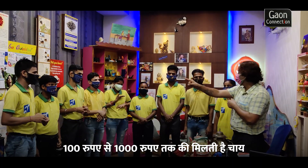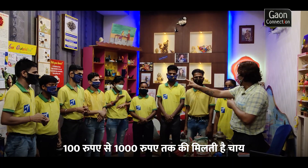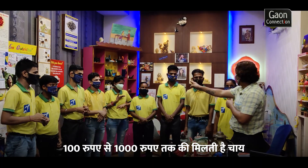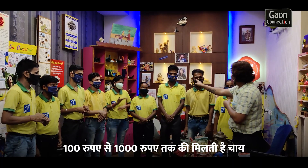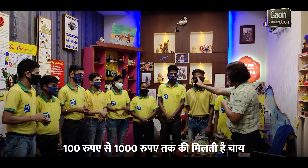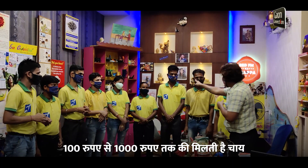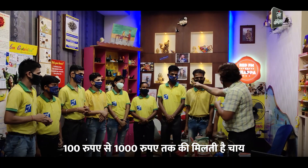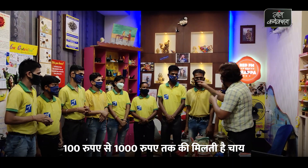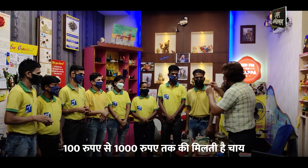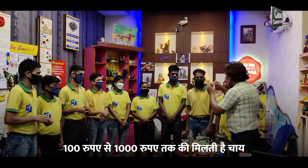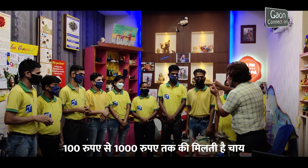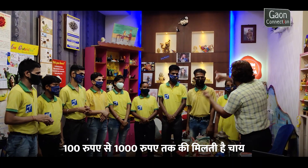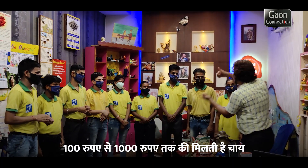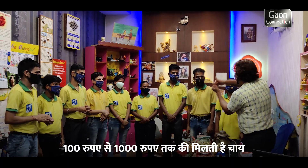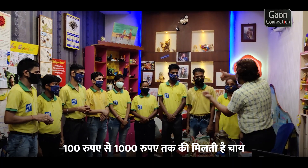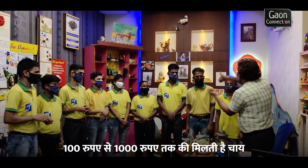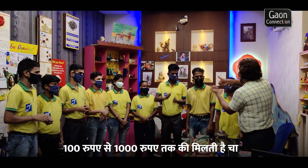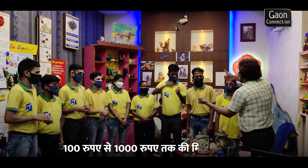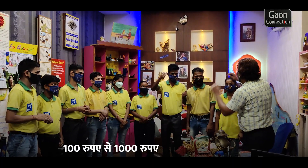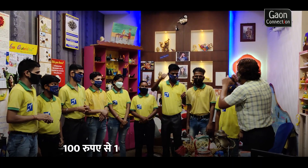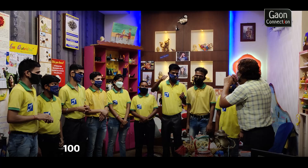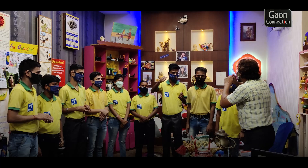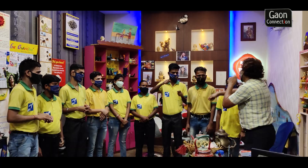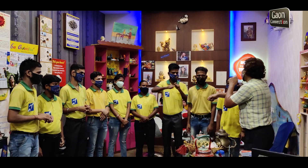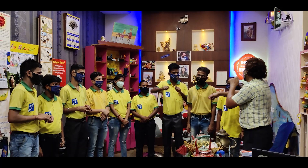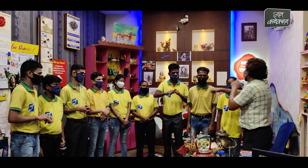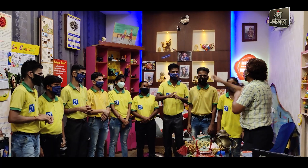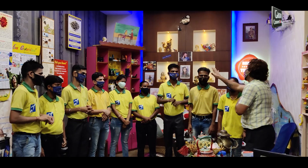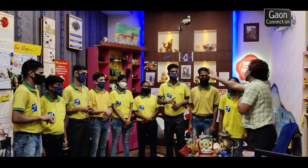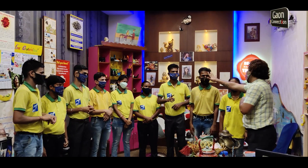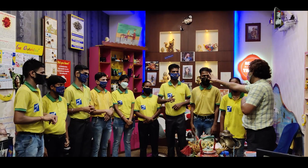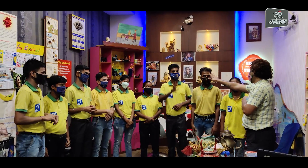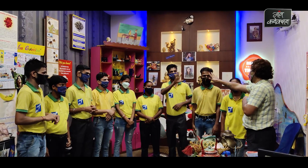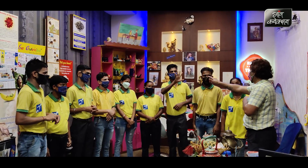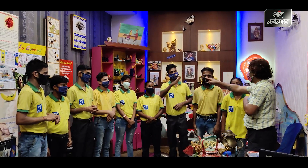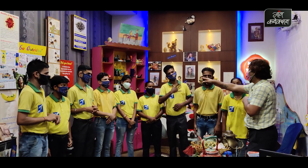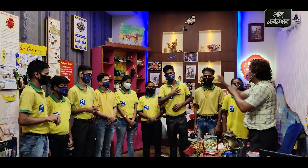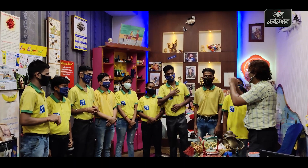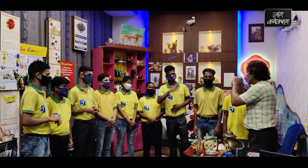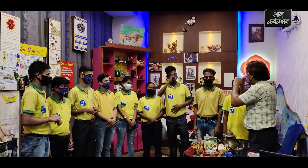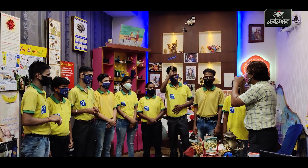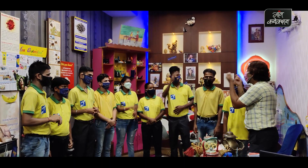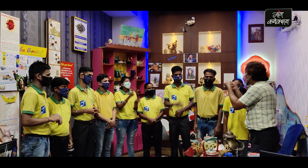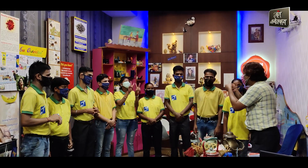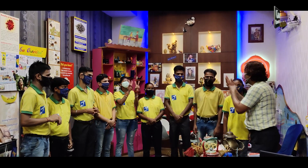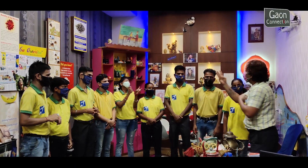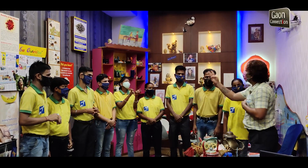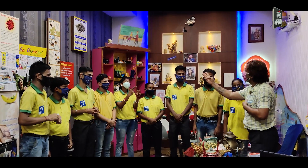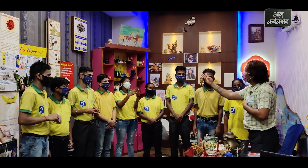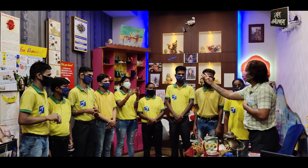उस दिन जब सोच आई कि डेफ लोगों को लेके काम करना, तो मुझे पता था कि यहाँ पे एक डेफ स्कूल है, तो वहाँ से किन्हीं एक